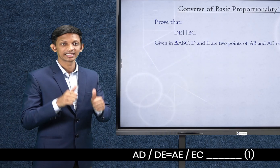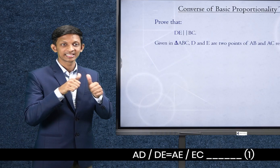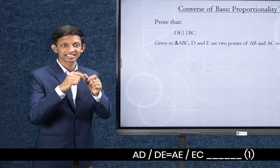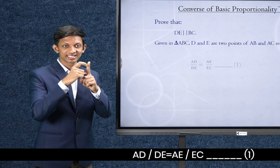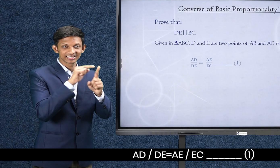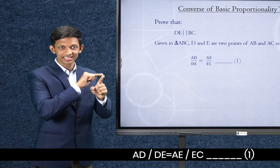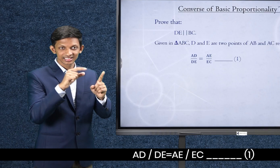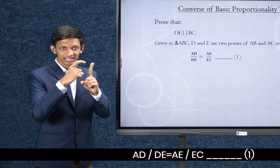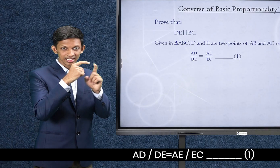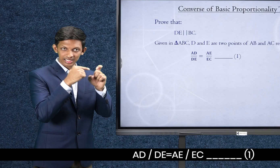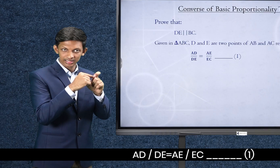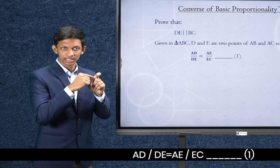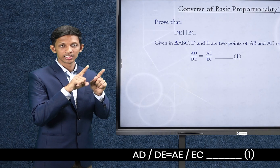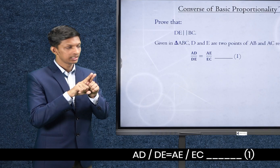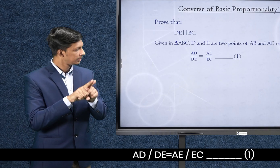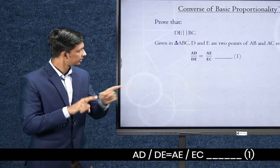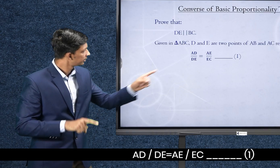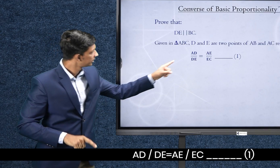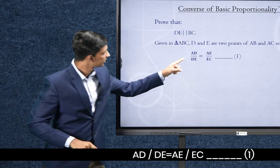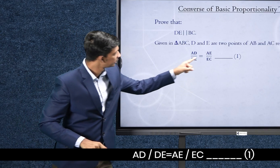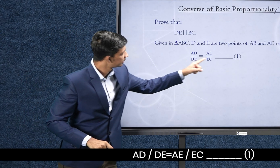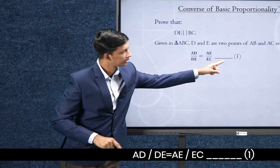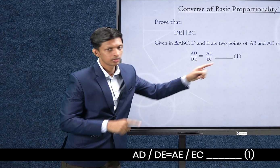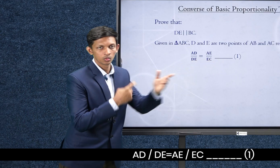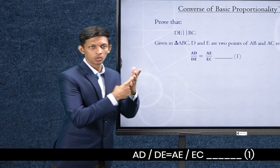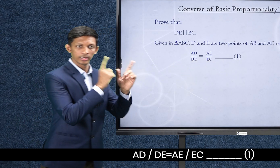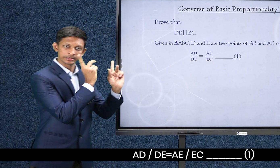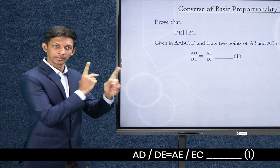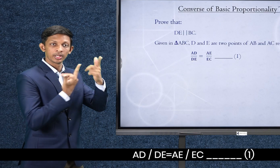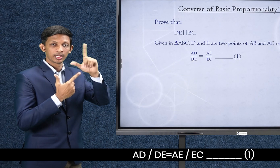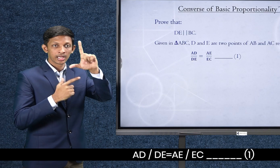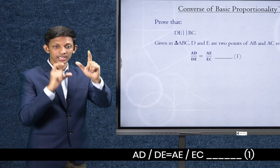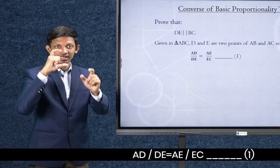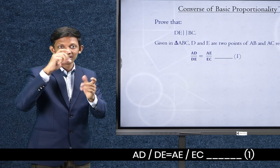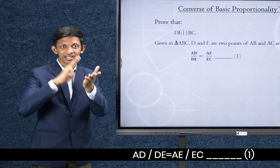AD by DE is equal AE by EC। समीकरण 1।